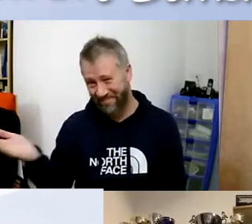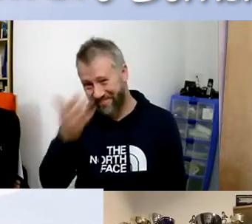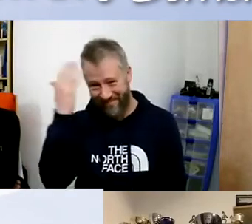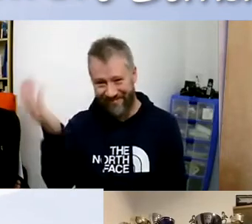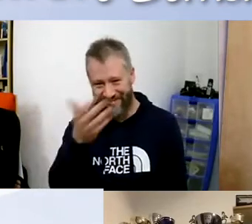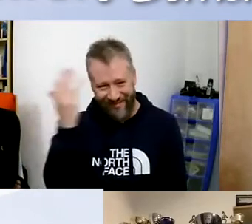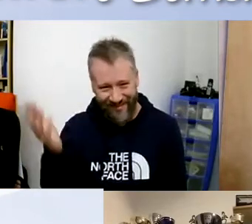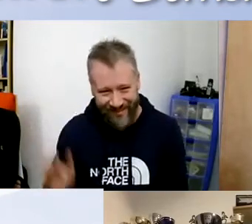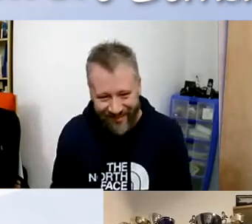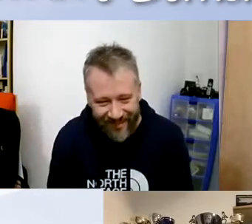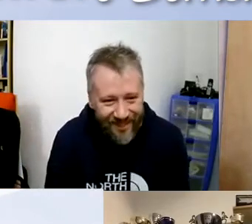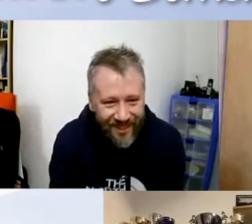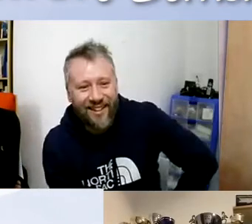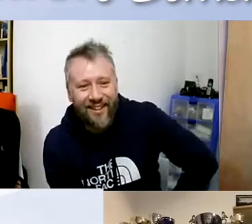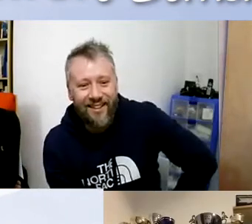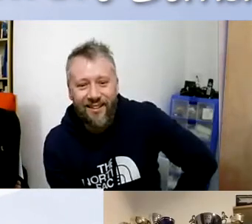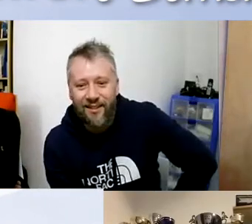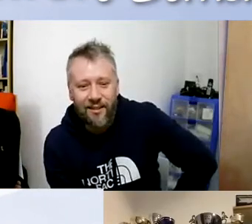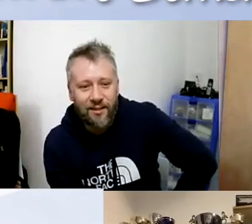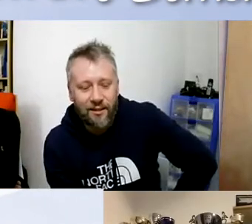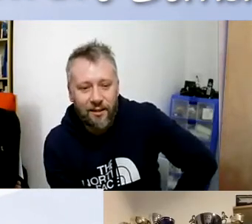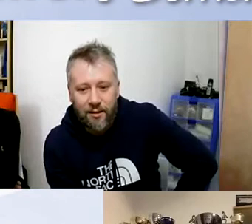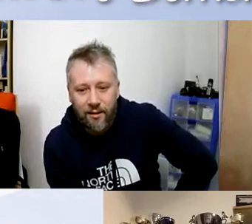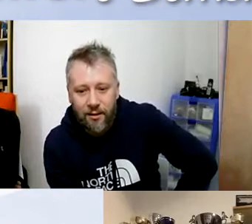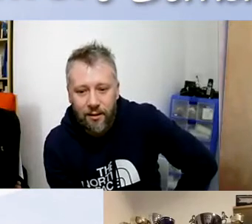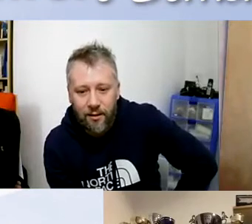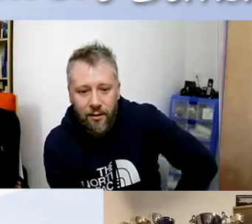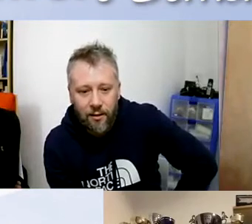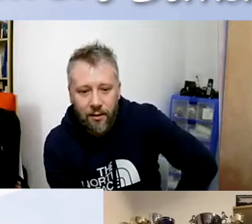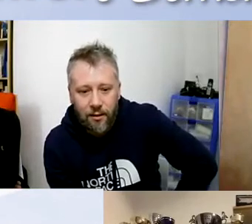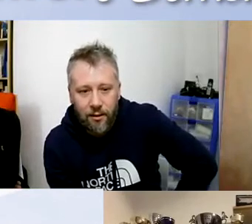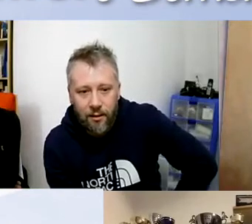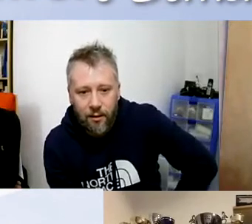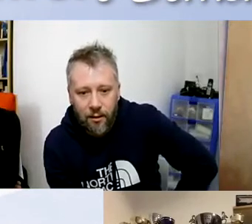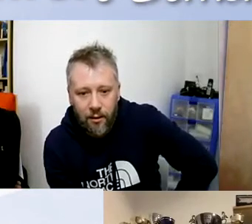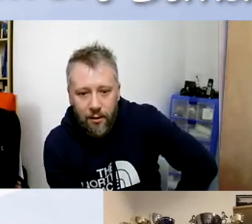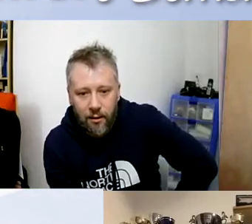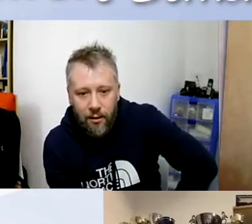Che meraviglia, un mondo di matti. Volevo chiedere. No, Loris, cosa hai fatto?